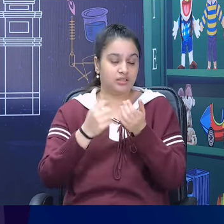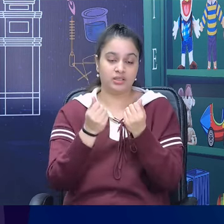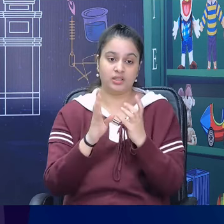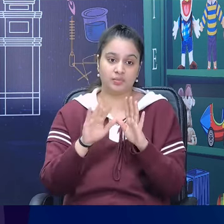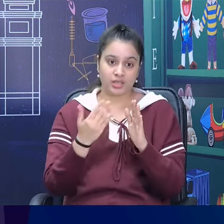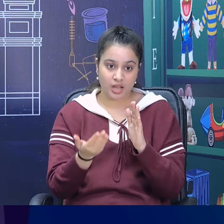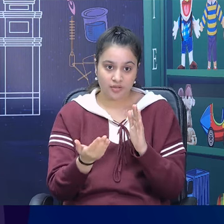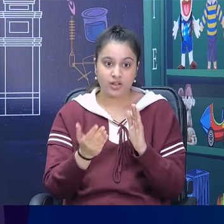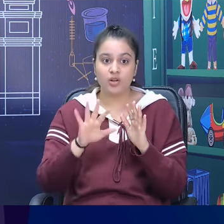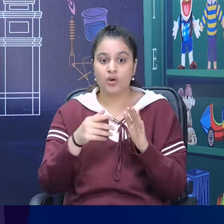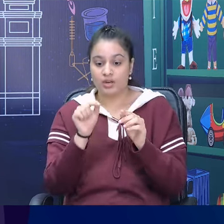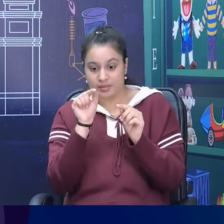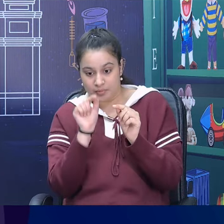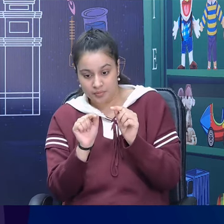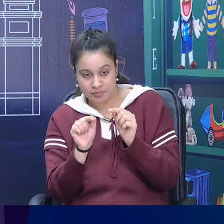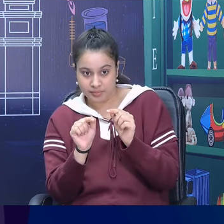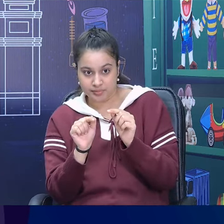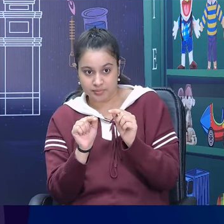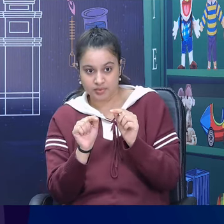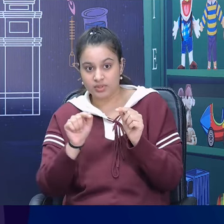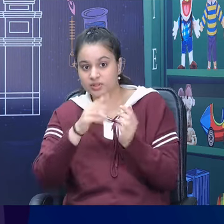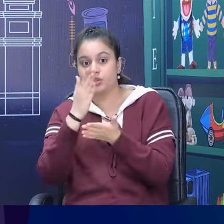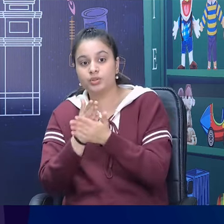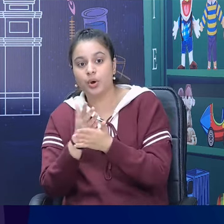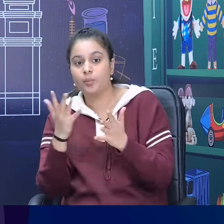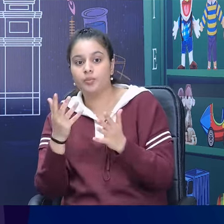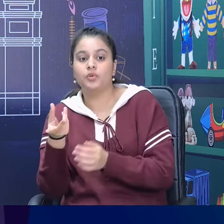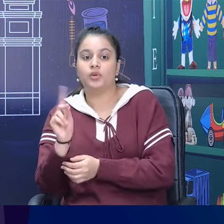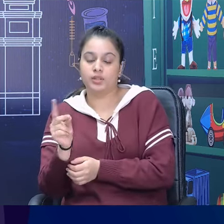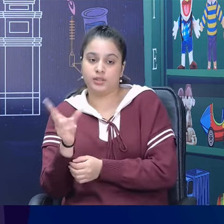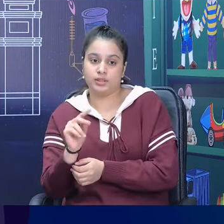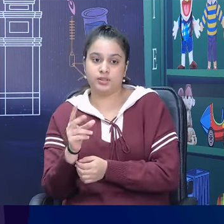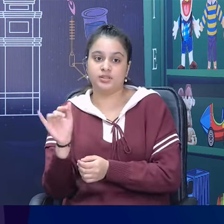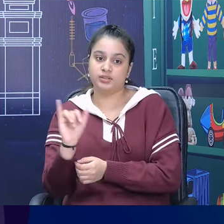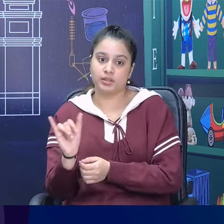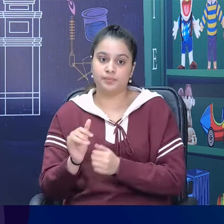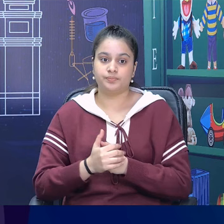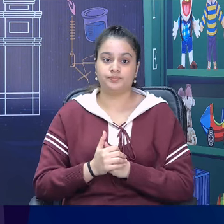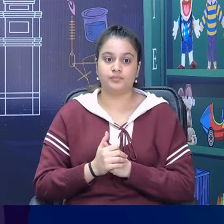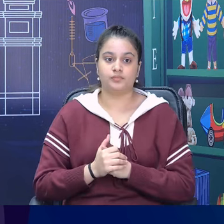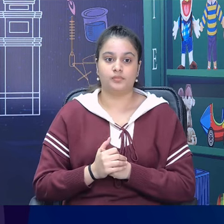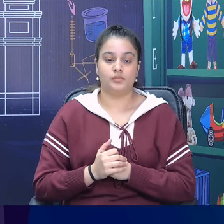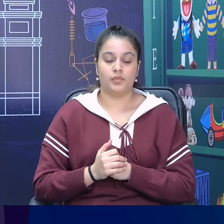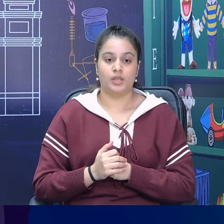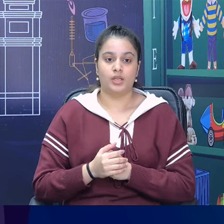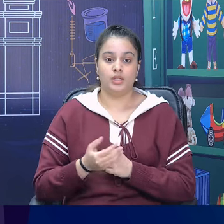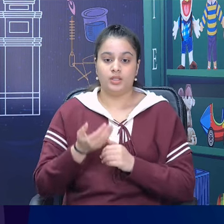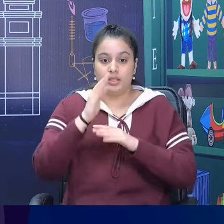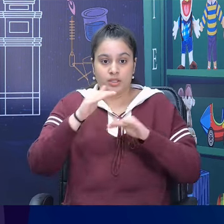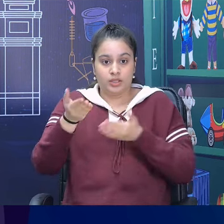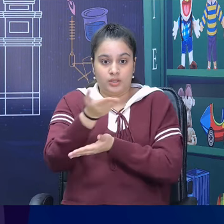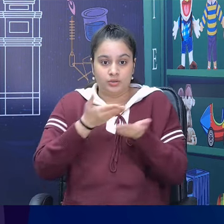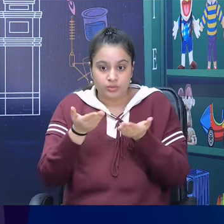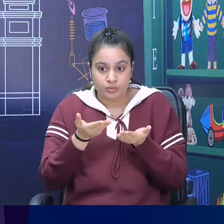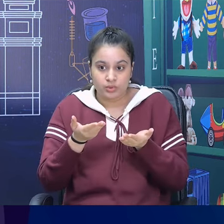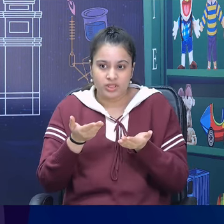डेसीमल एक्सपेंशन में नन टर्मिनेटिंग एंड रिपीटिंग डेमल है जी तो ऐसे में सर स्टूडेंट डेसीमल के बाद के कितने प्लेसेस